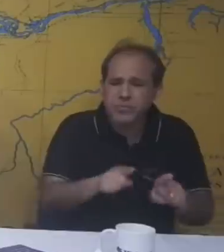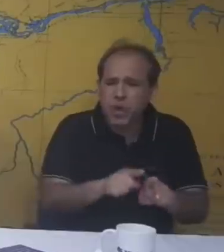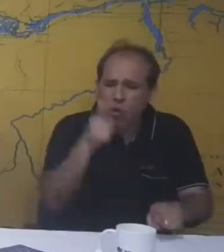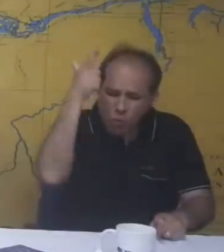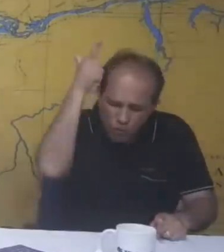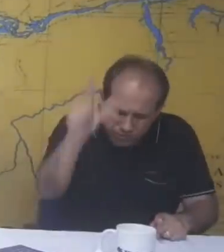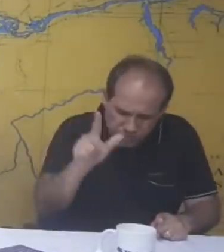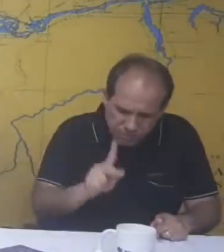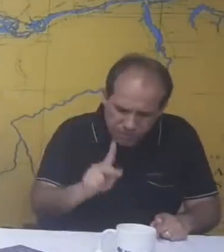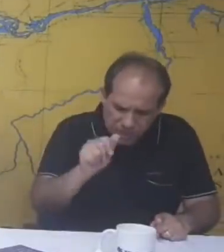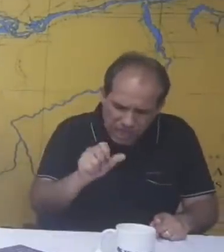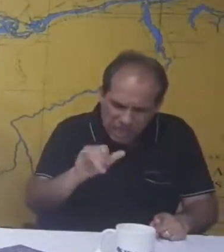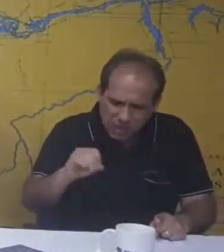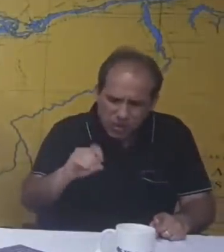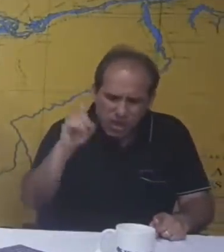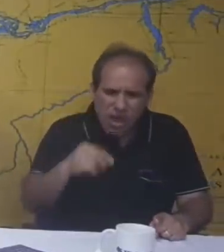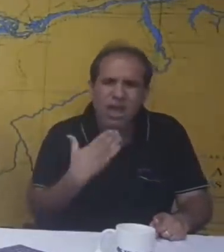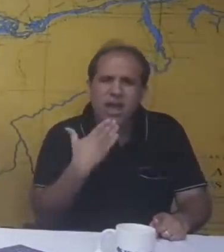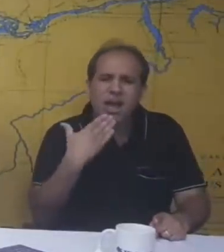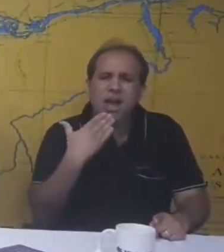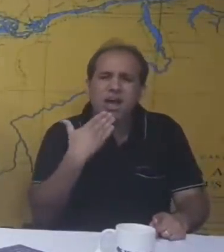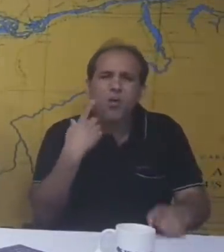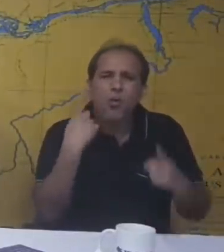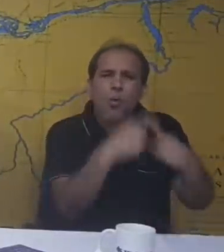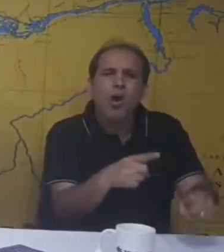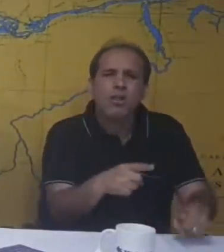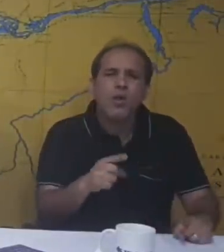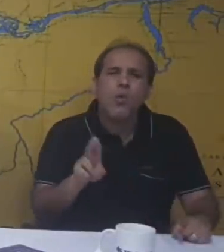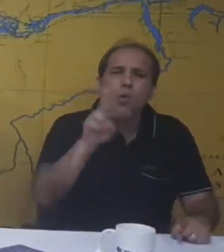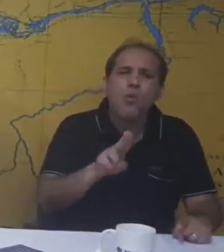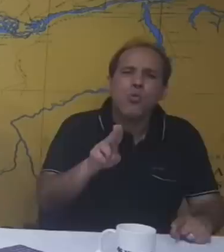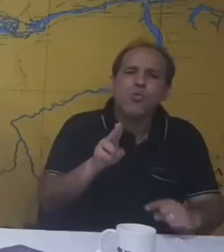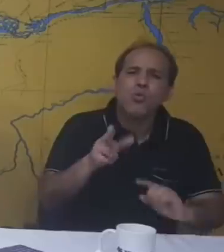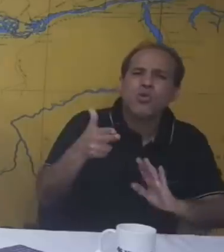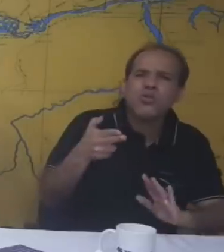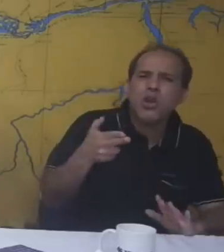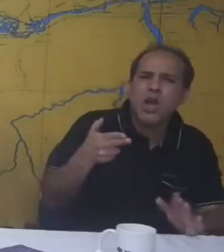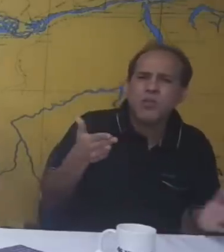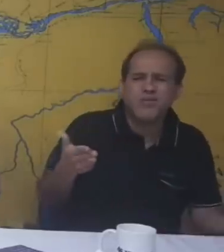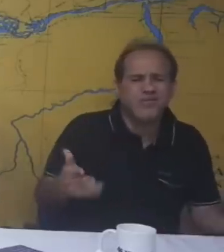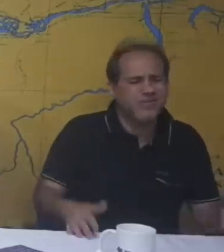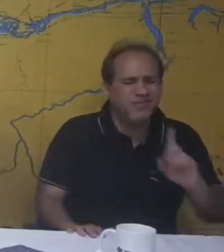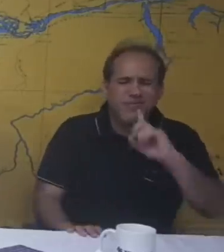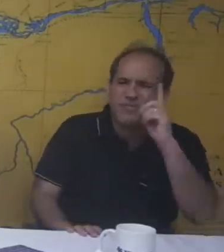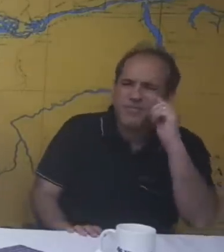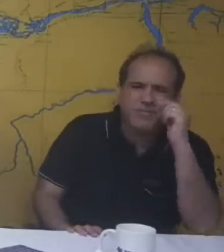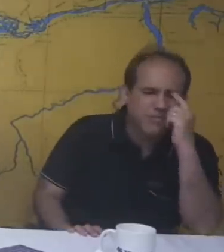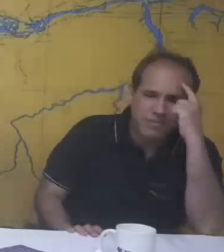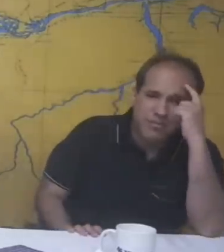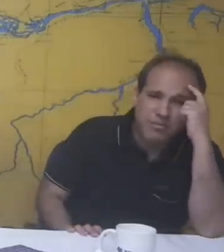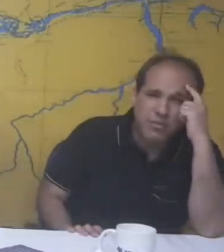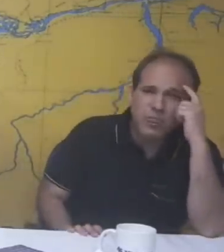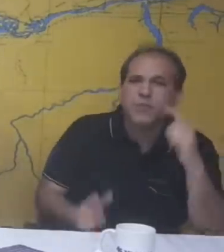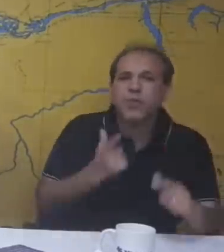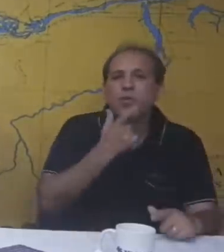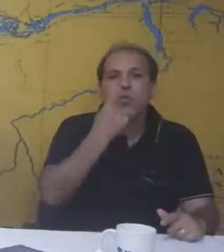o Cássio é desarmamentista. Olha só, meu Deus do céu, o Cássio é desarmamentista. A história foi mais ou menos a seguinte: um